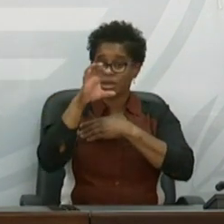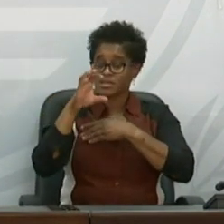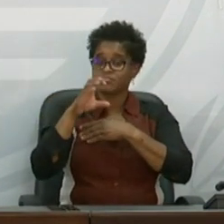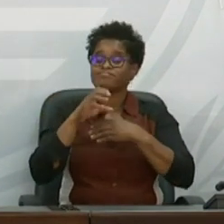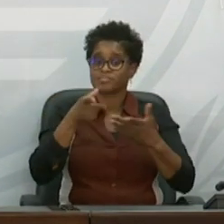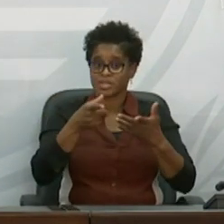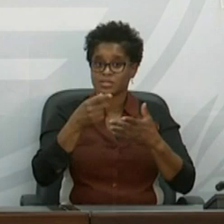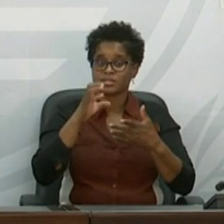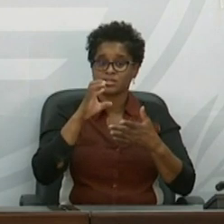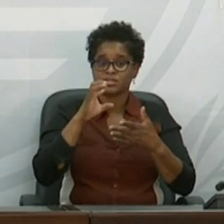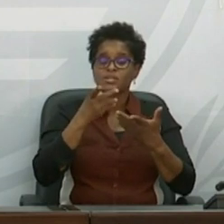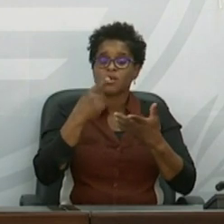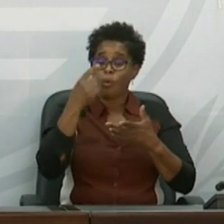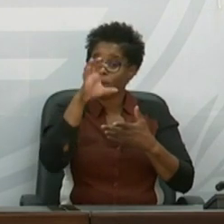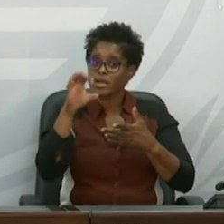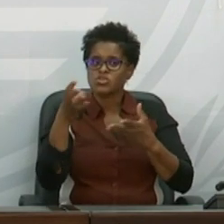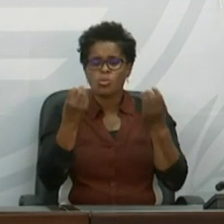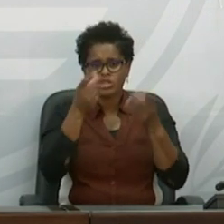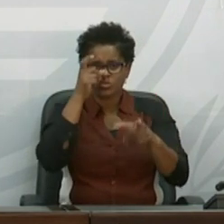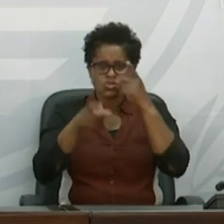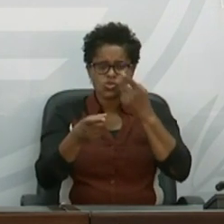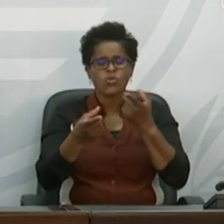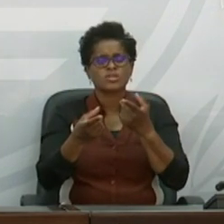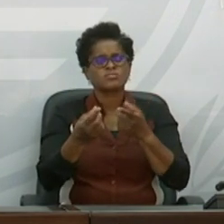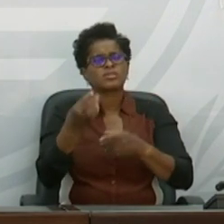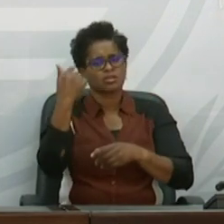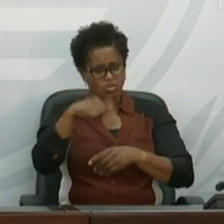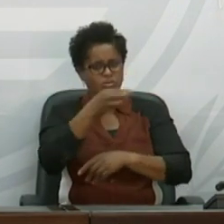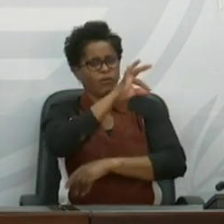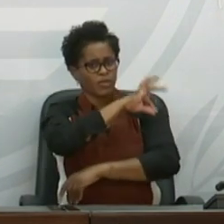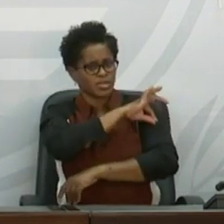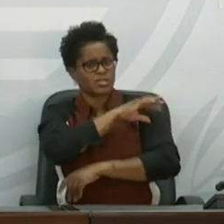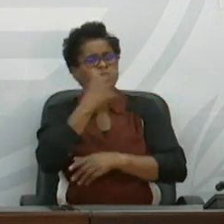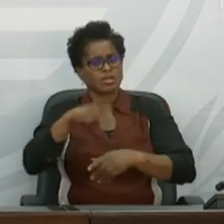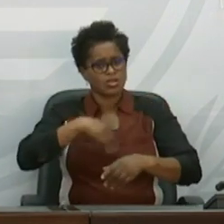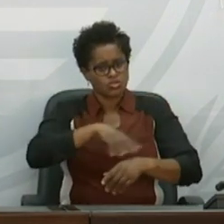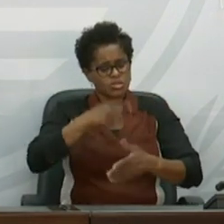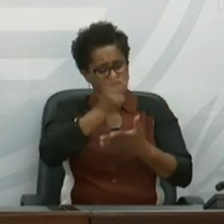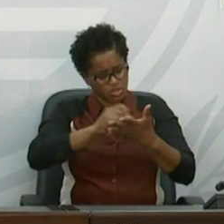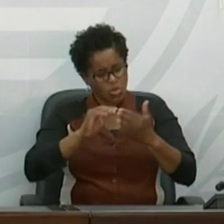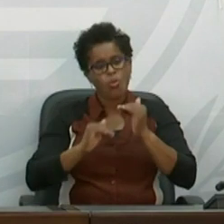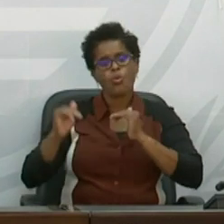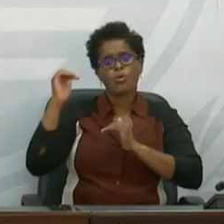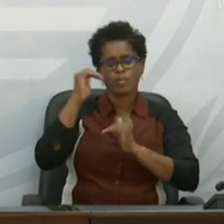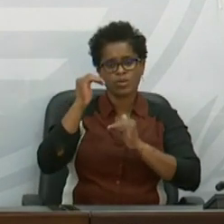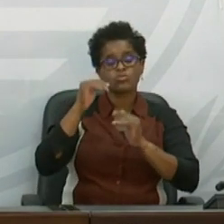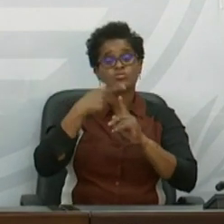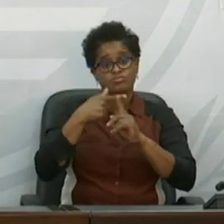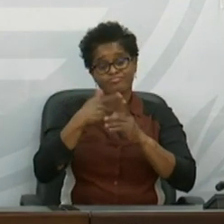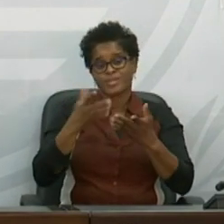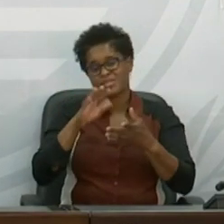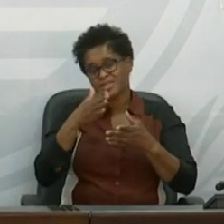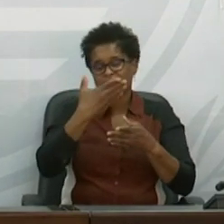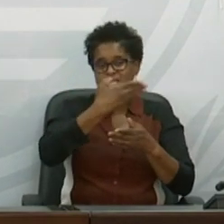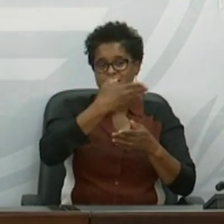Seychelles, que é o país que mais pessoas vacinadas tem no mundo, que registrou um aumento de casos, apesar de ter